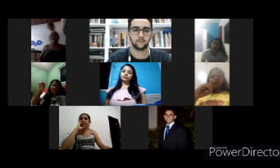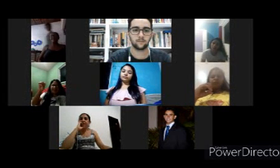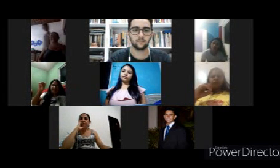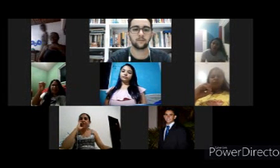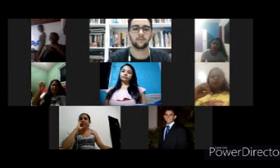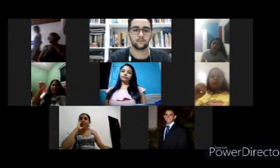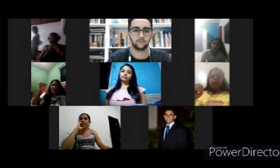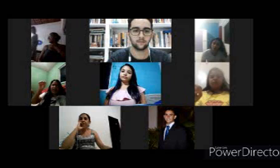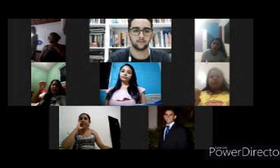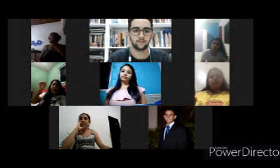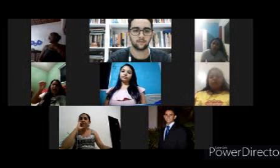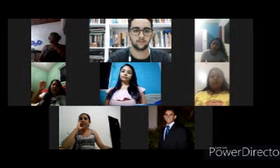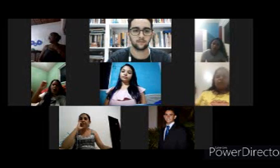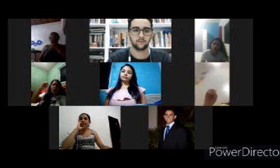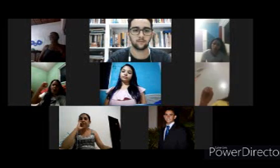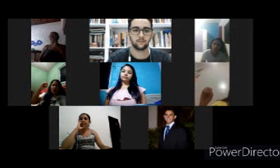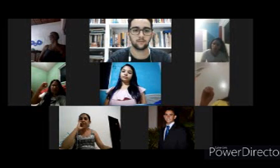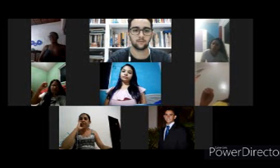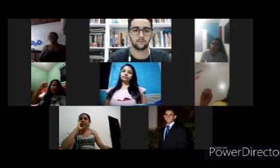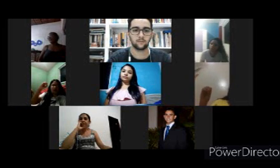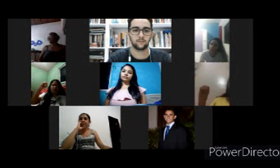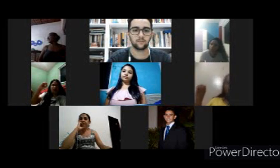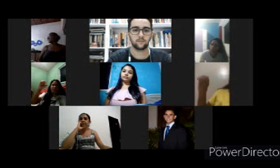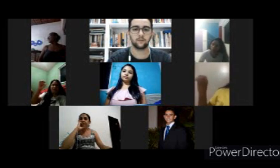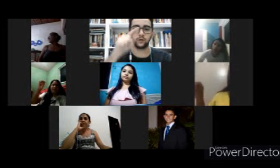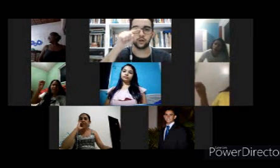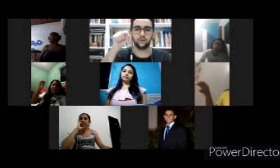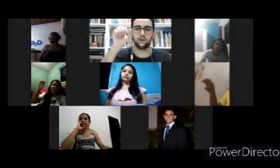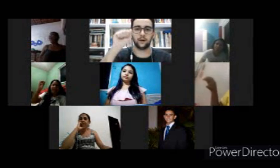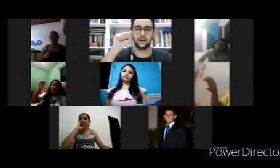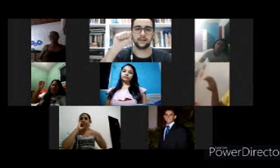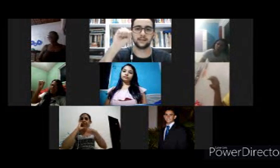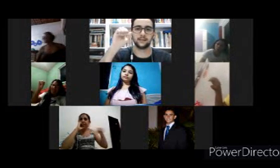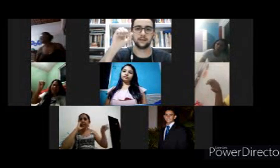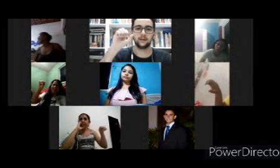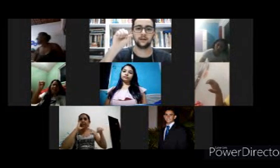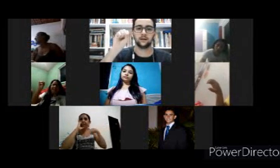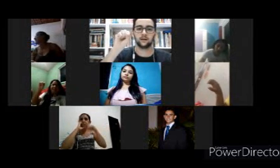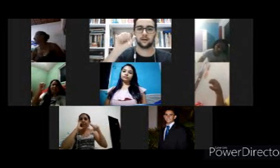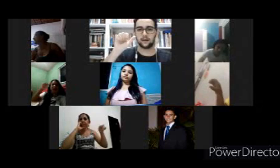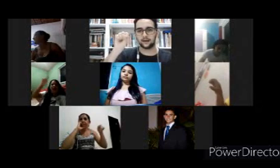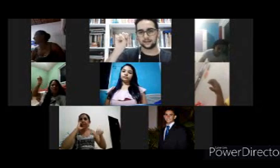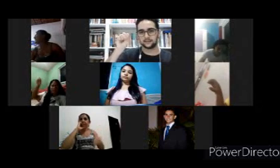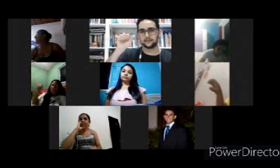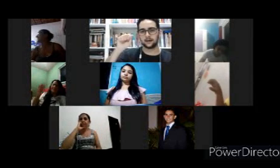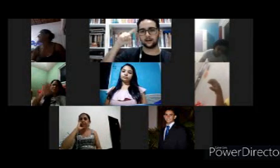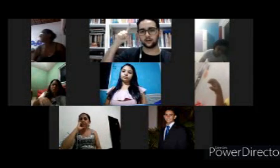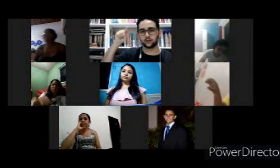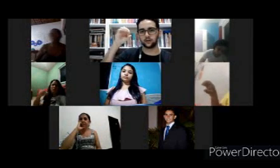S, A, O. São. O tio, ó. S. Peraí, som de novo. Tio,